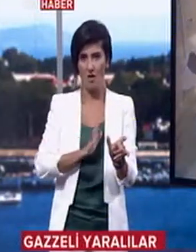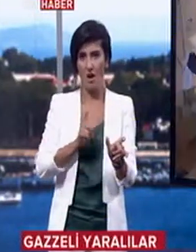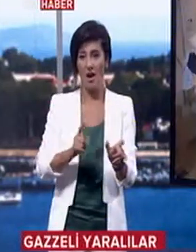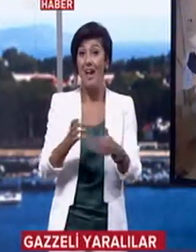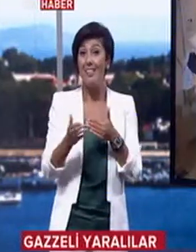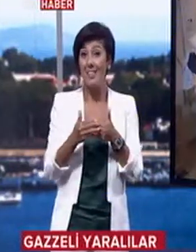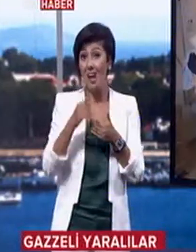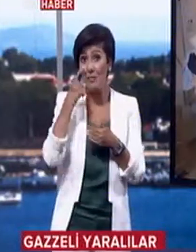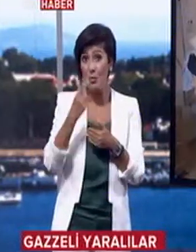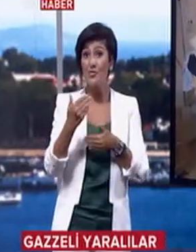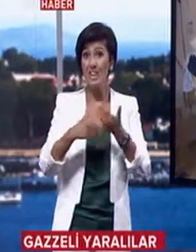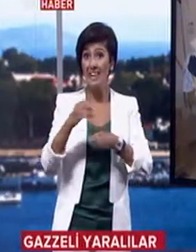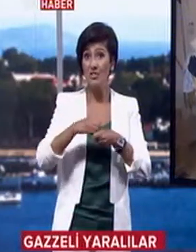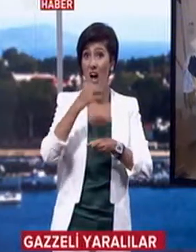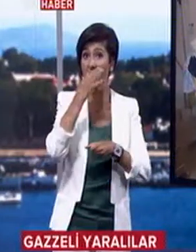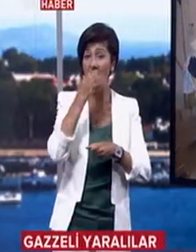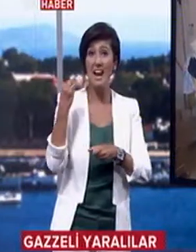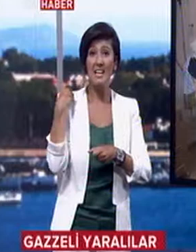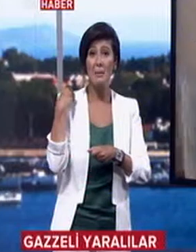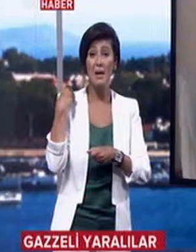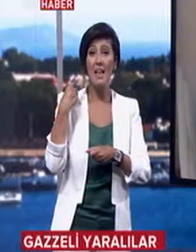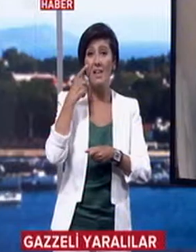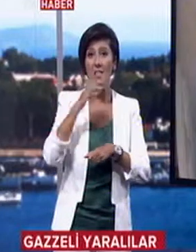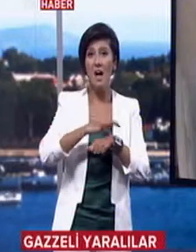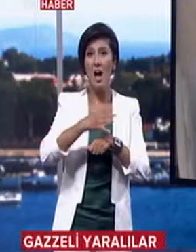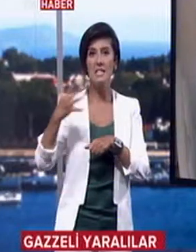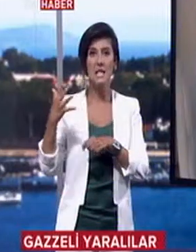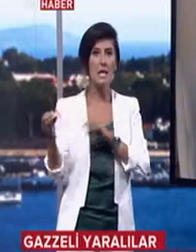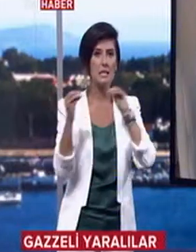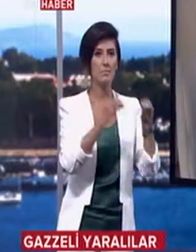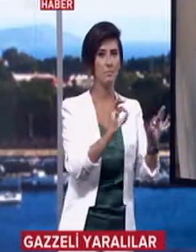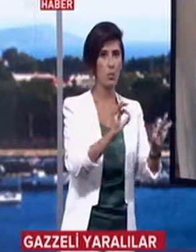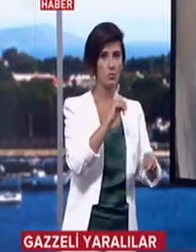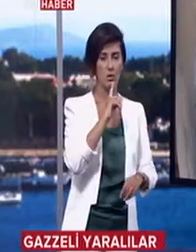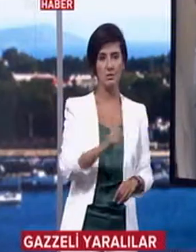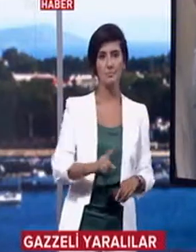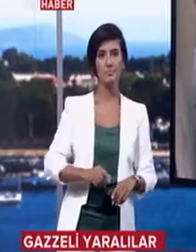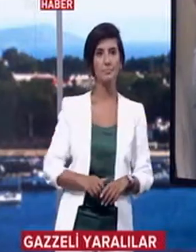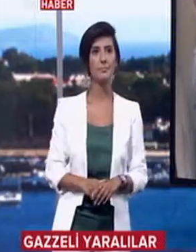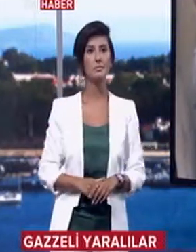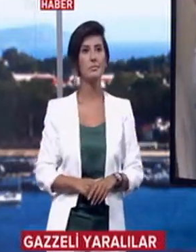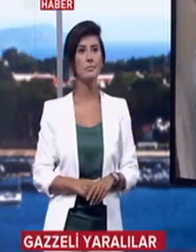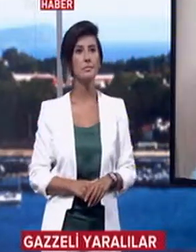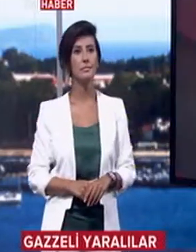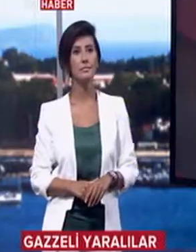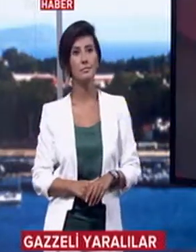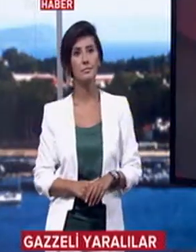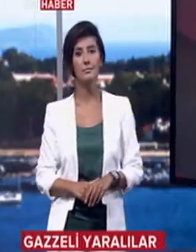karşılayacak. Tedavi görecek yaralılar için Ankara Yeni Mahalle Devlet Hastanesi'ne götürülecek.